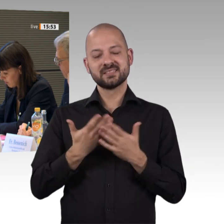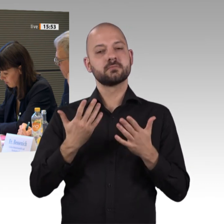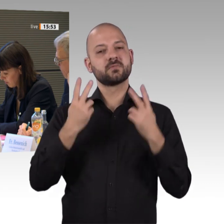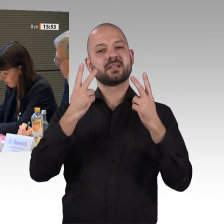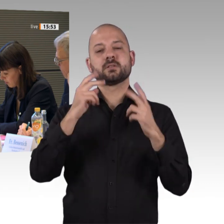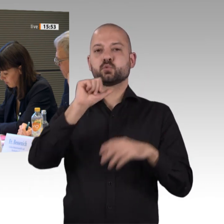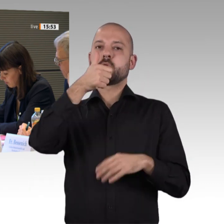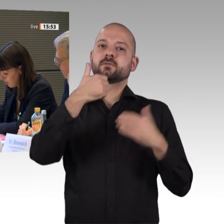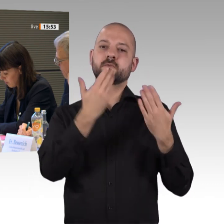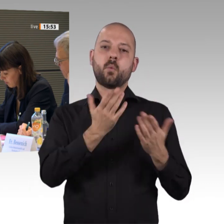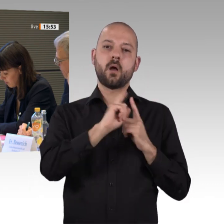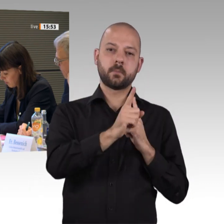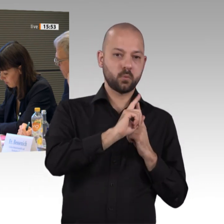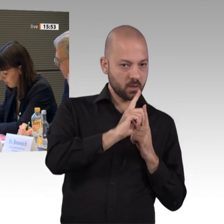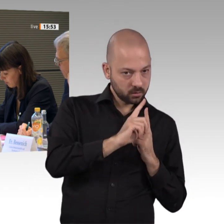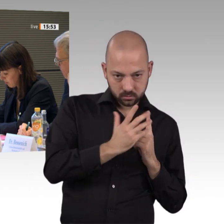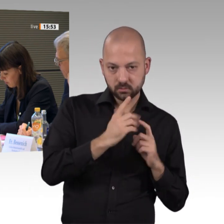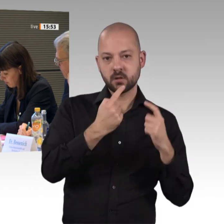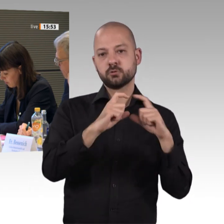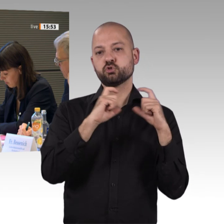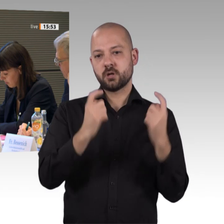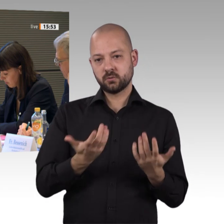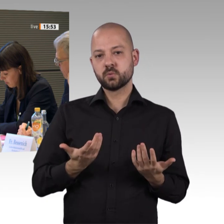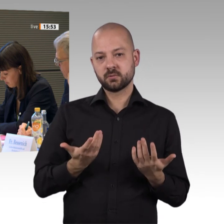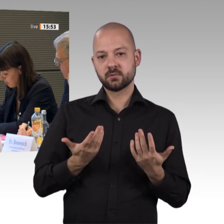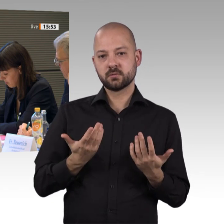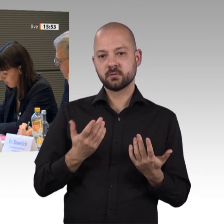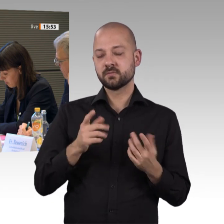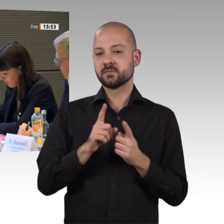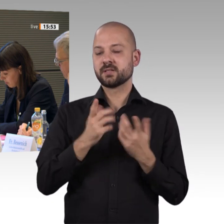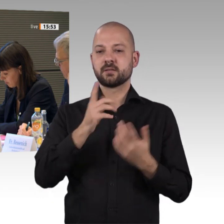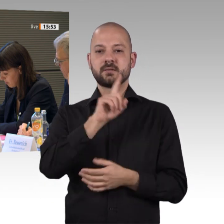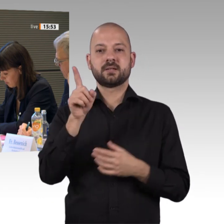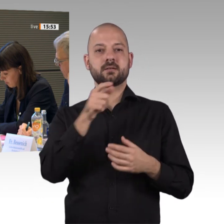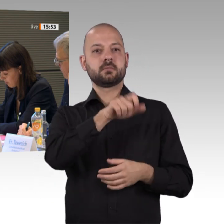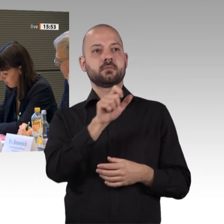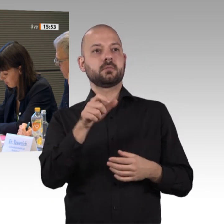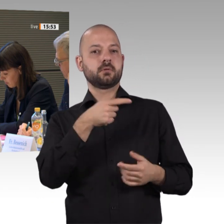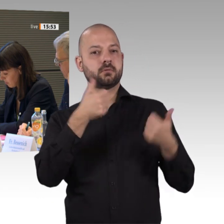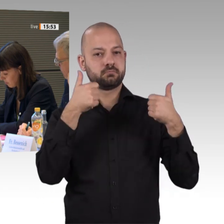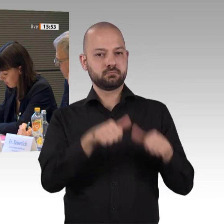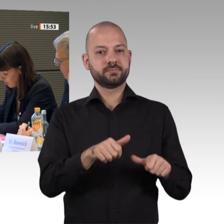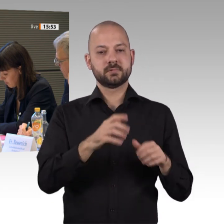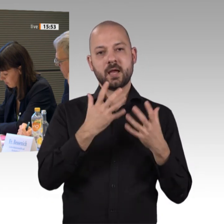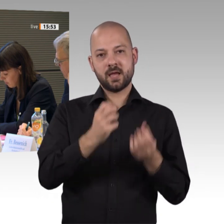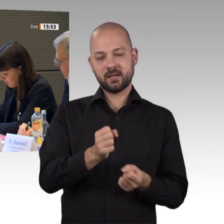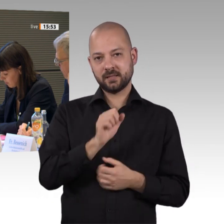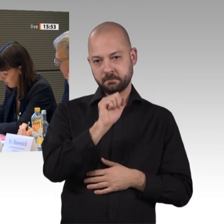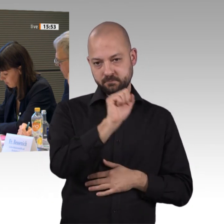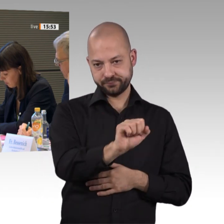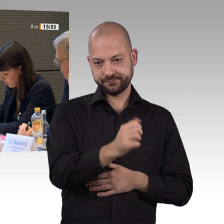ausreichend versorgt werden kann, der sollte nicht davor zurückschrecken und ambulant unterversorgt leben, nur weil er Angst hat, dass dann auf seine Kinder